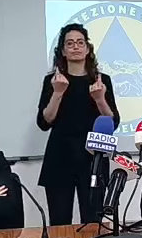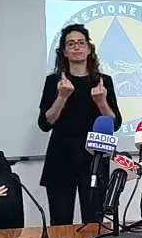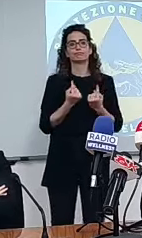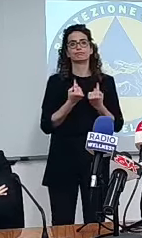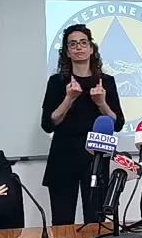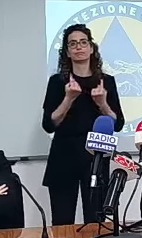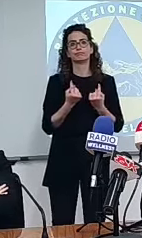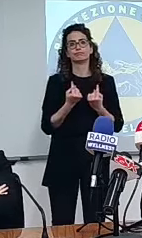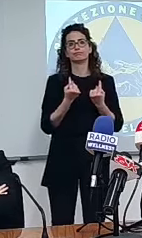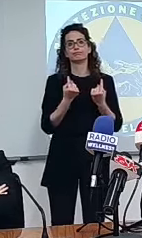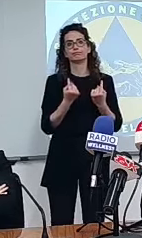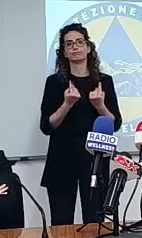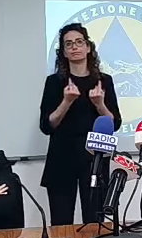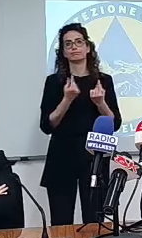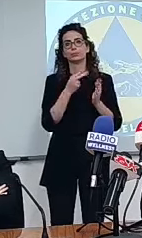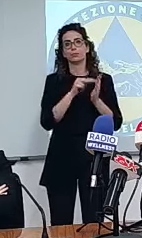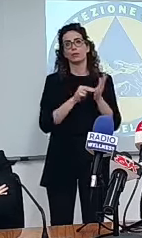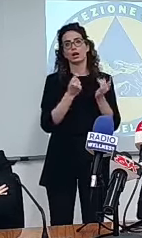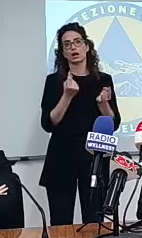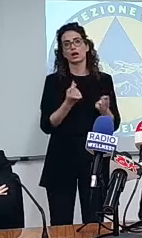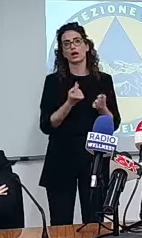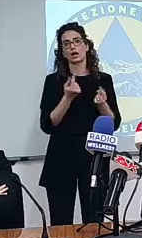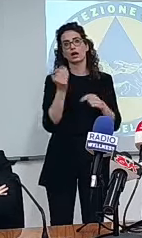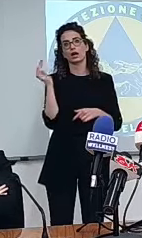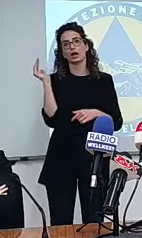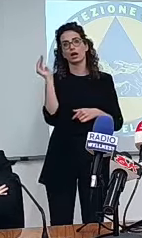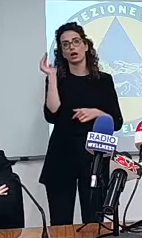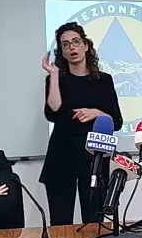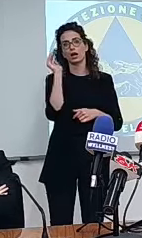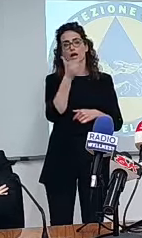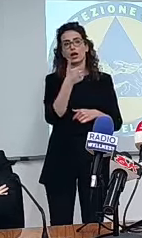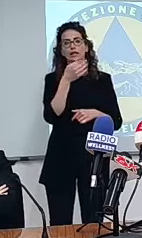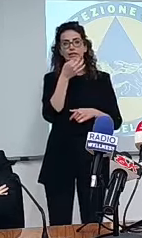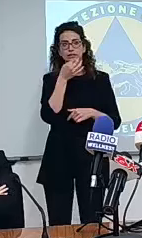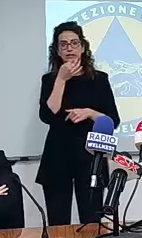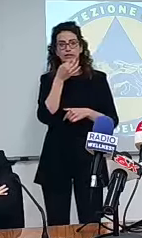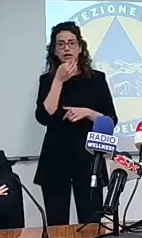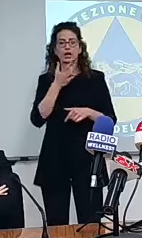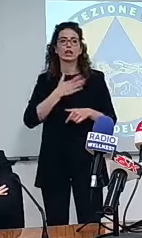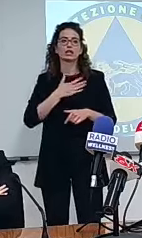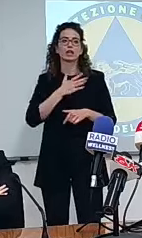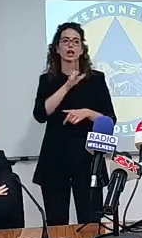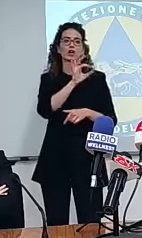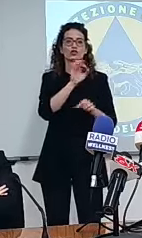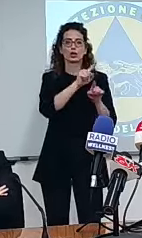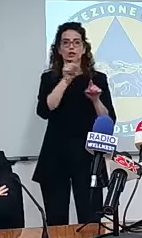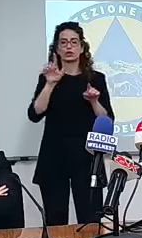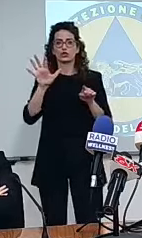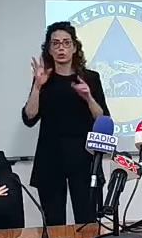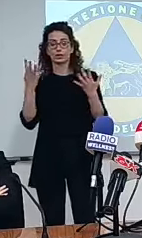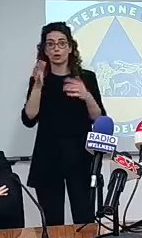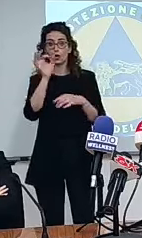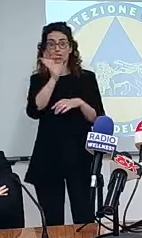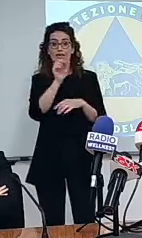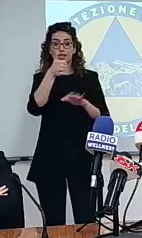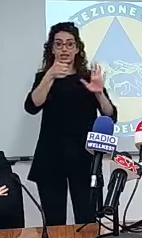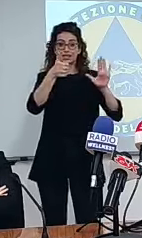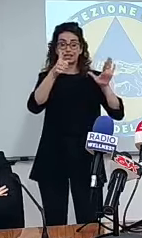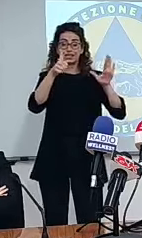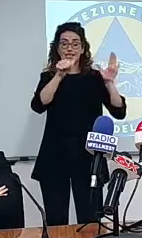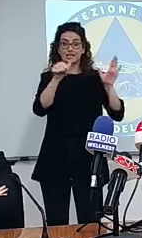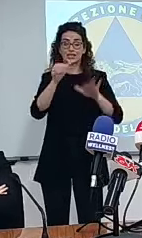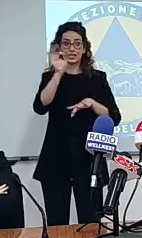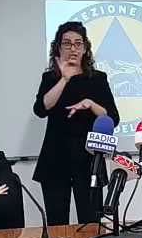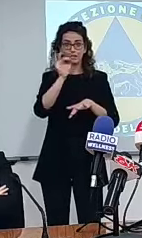attendere che prenotassero, noi non avremmo fatto il 66% dei 50-59 e il 45%